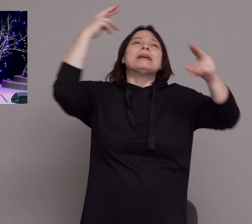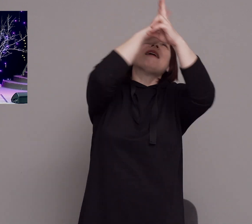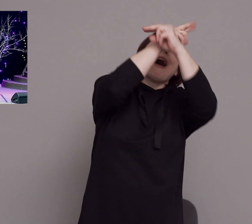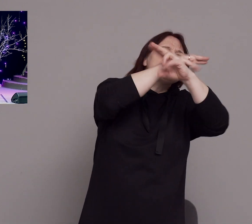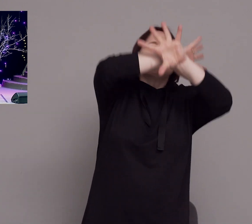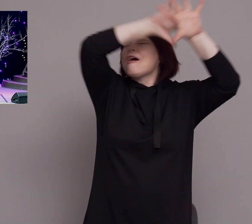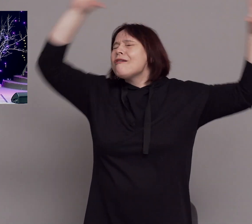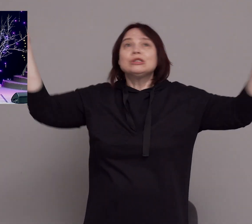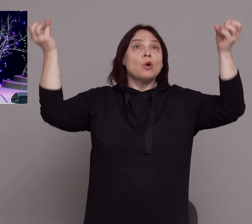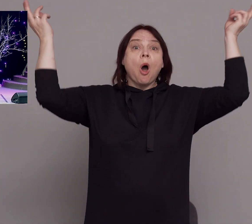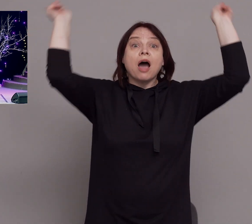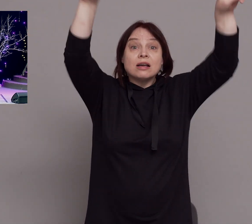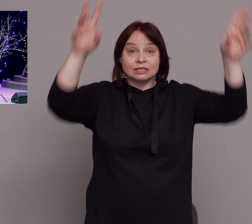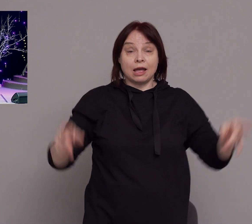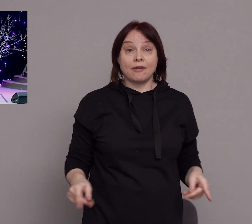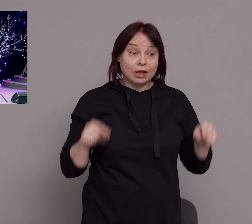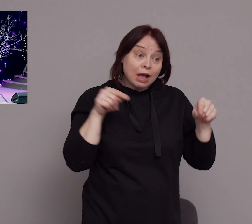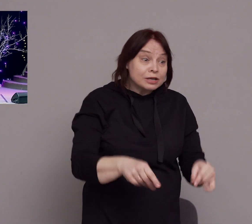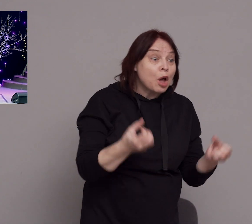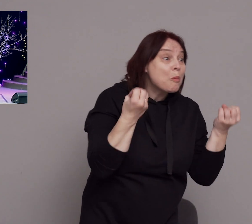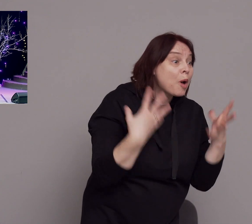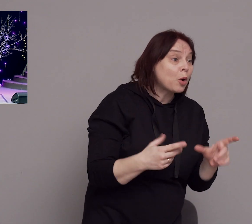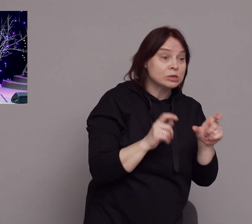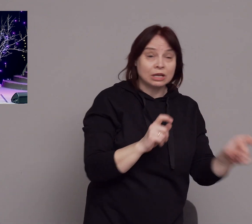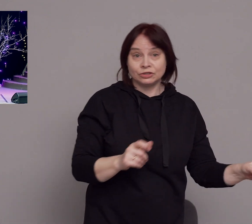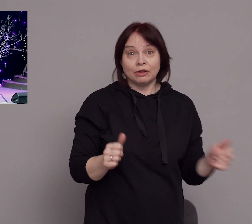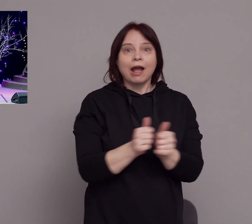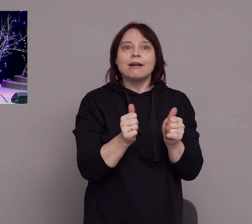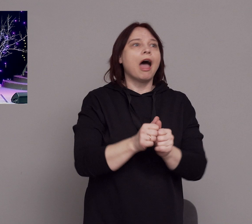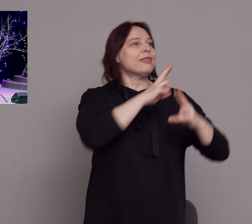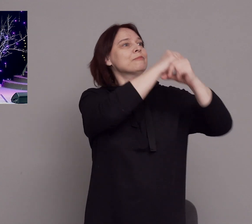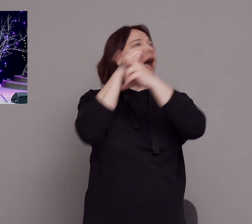Он смирил себя, быв послушным даже до смерти и смерти на кресте.